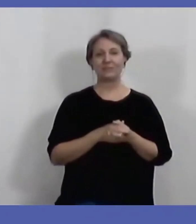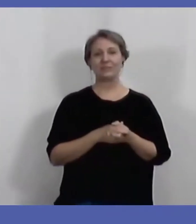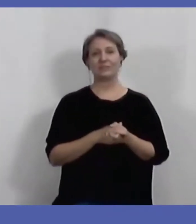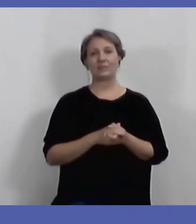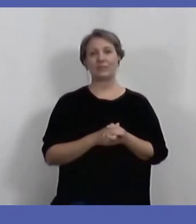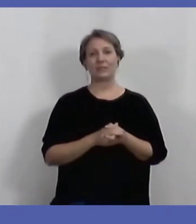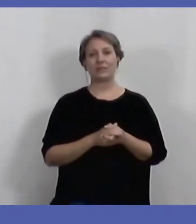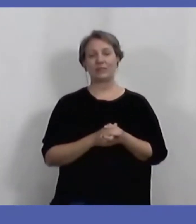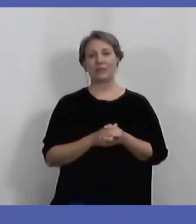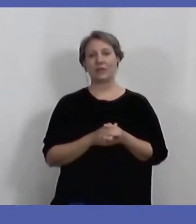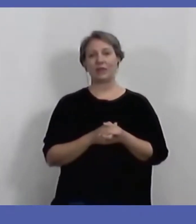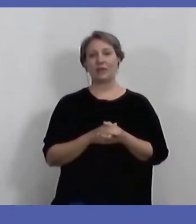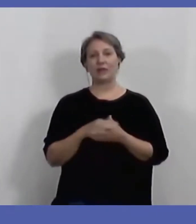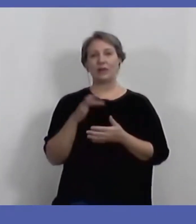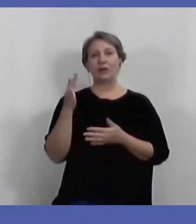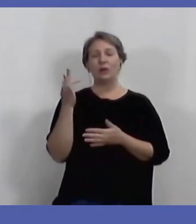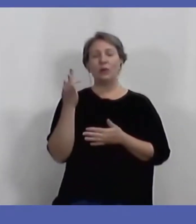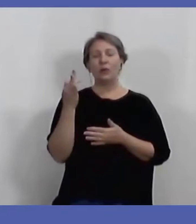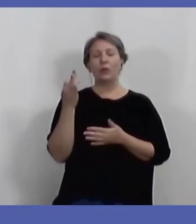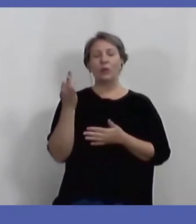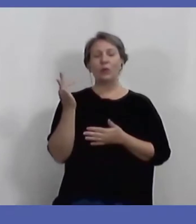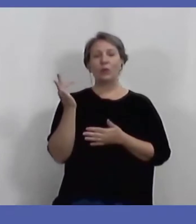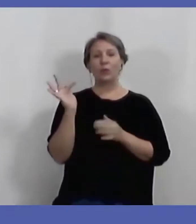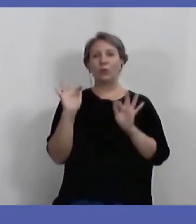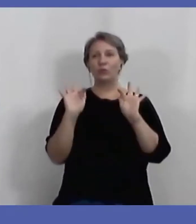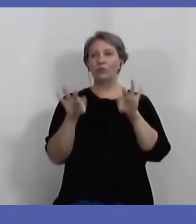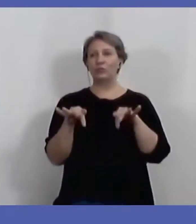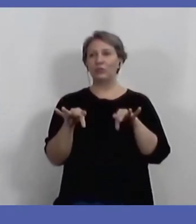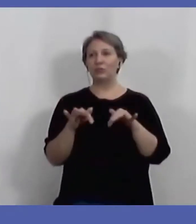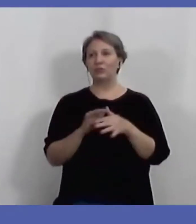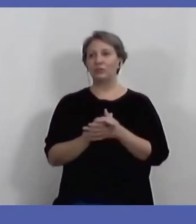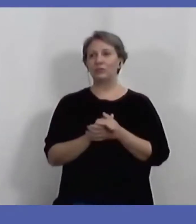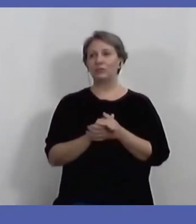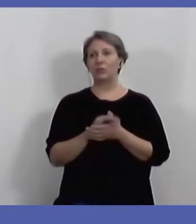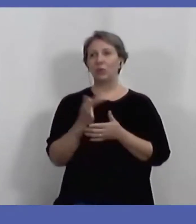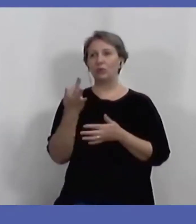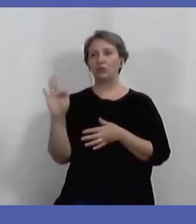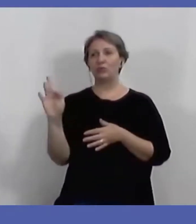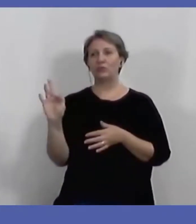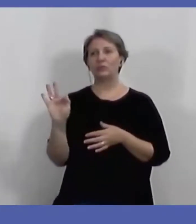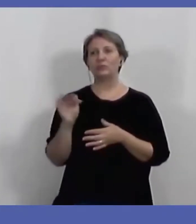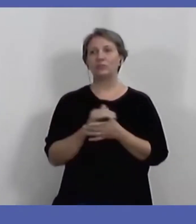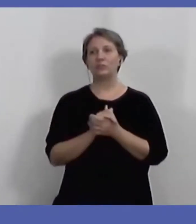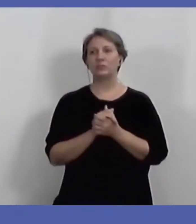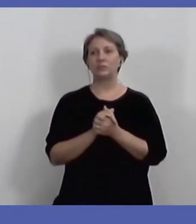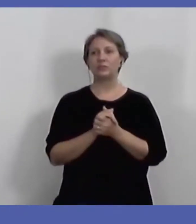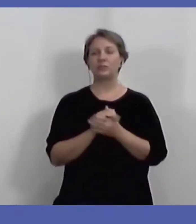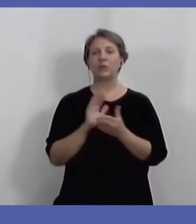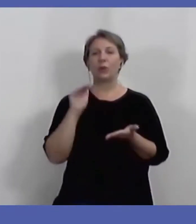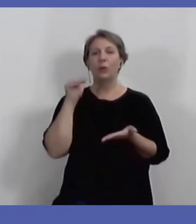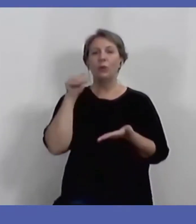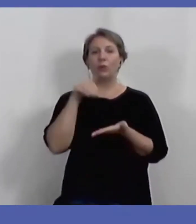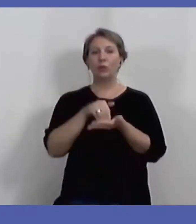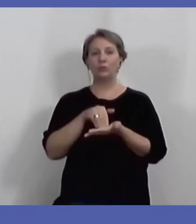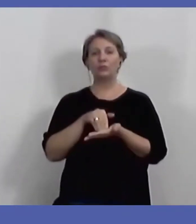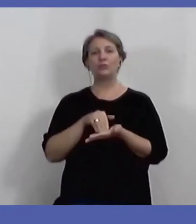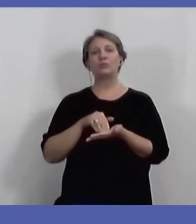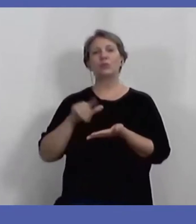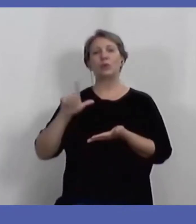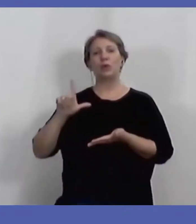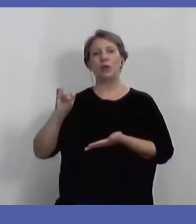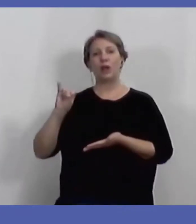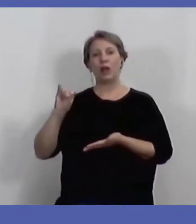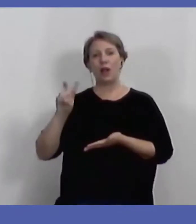Pedro fez com o PAC, com o SEAP também, nós estávamos lá e